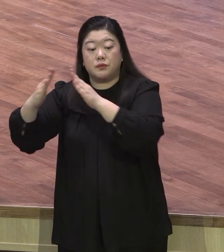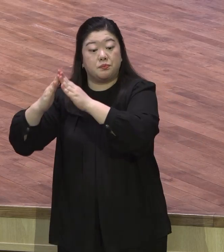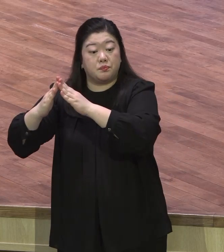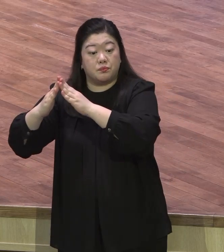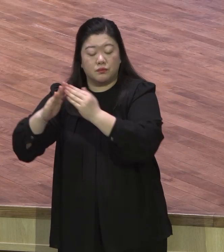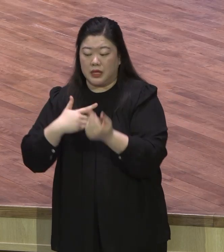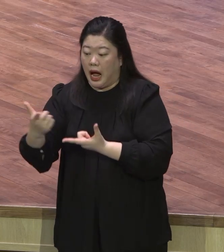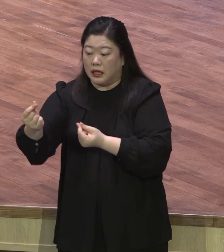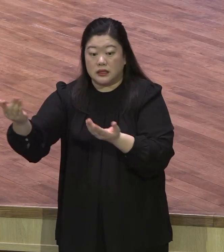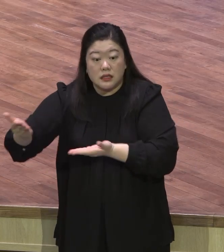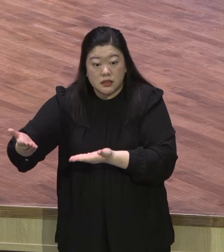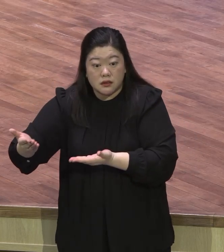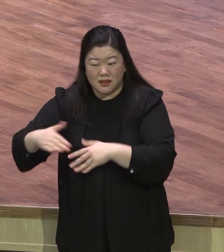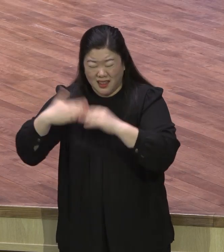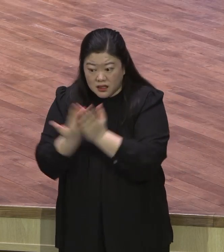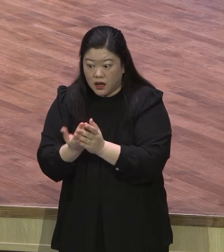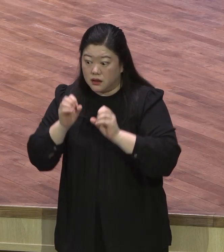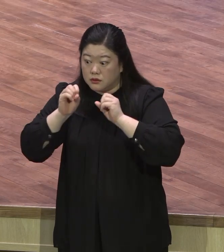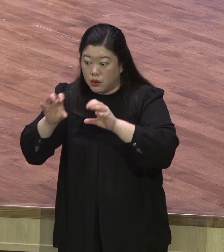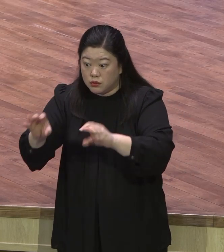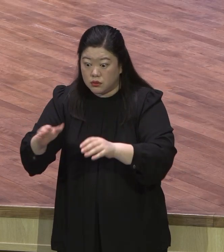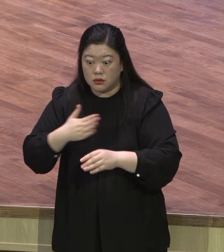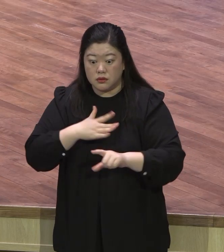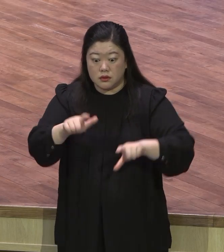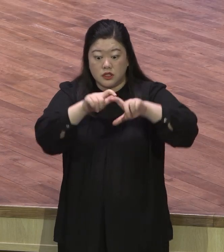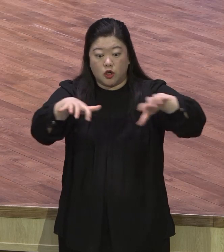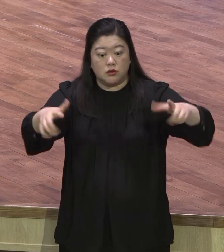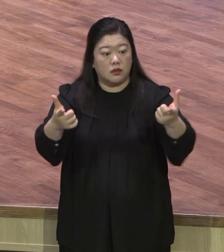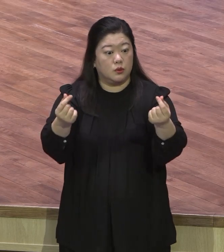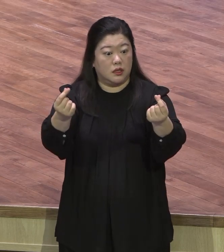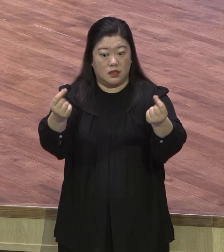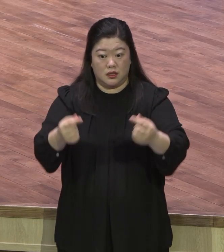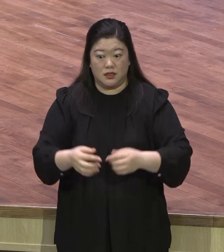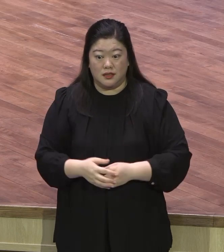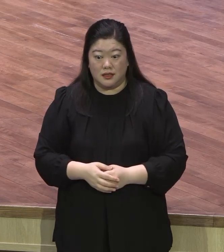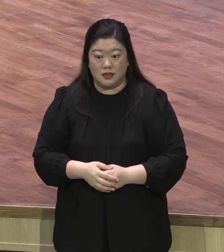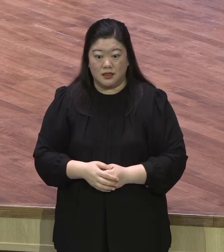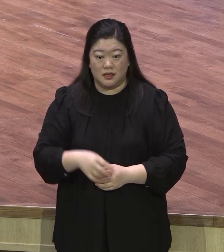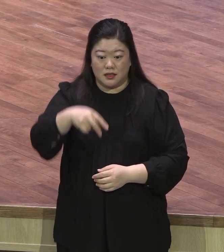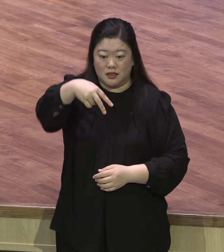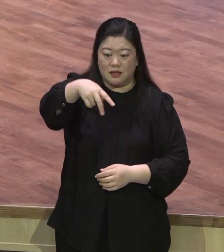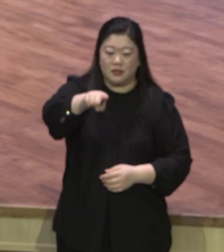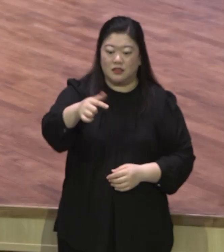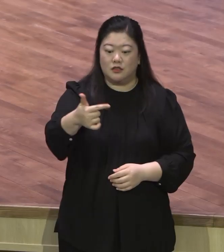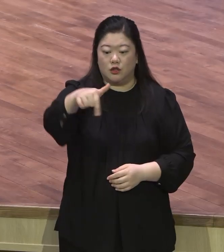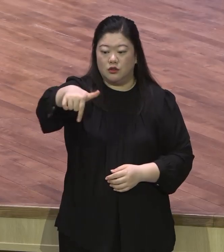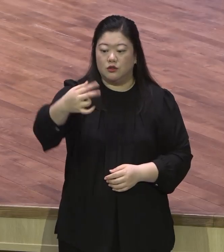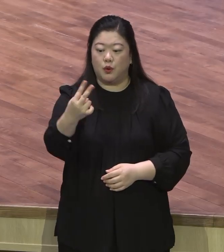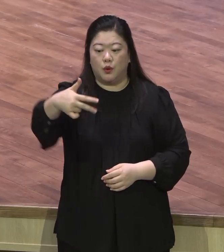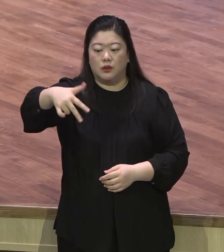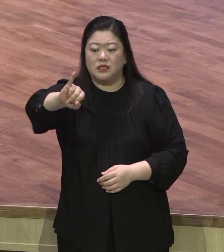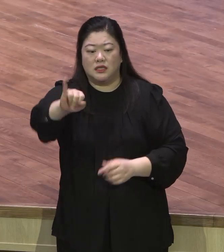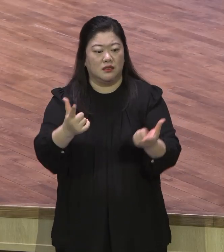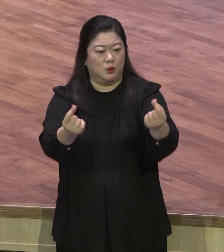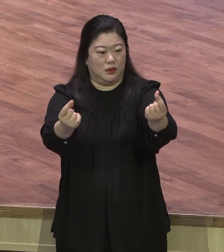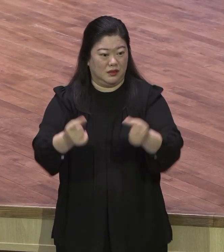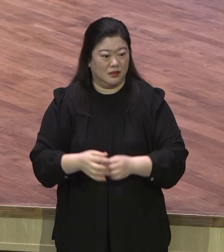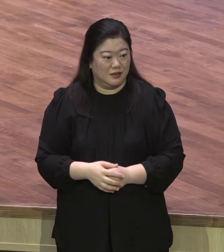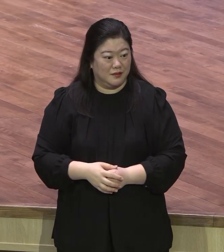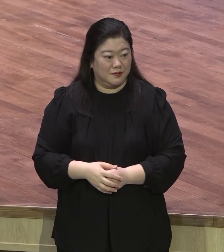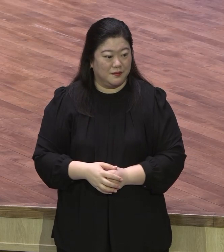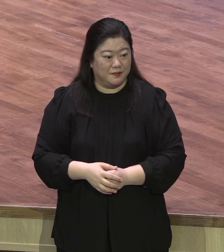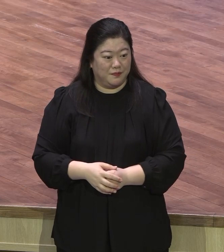그거부터 먼저 인식해야 됩니다 선교지라고 내 삶의 현장에